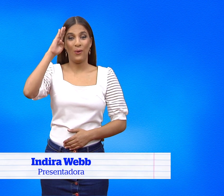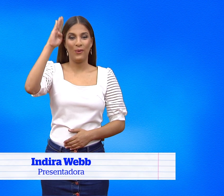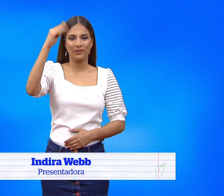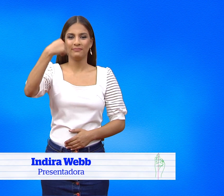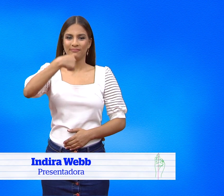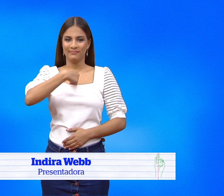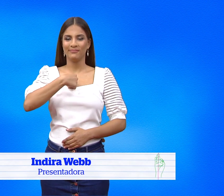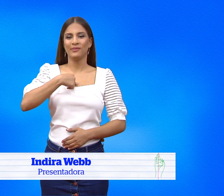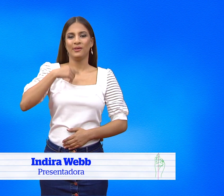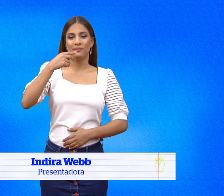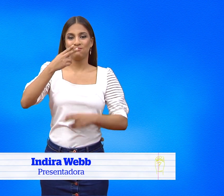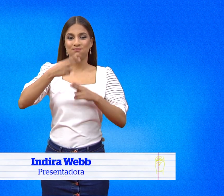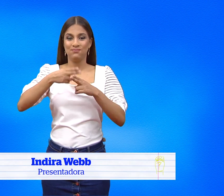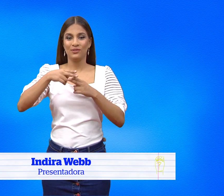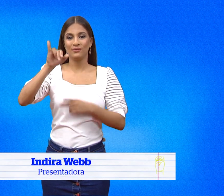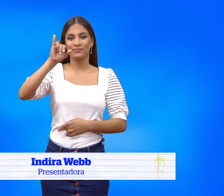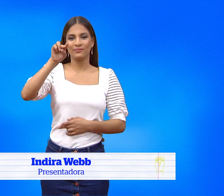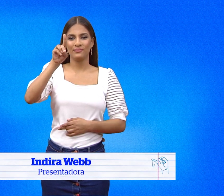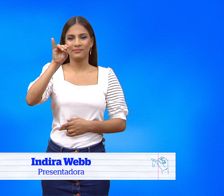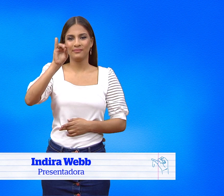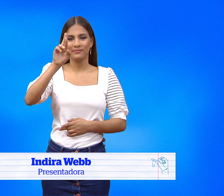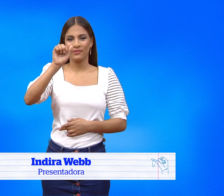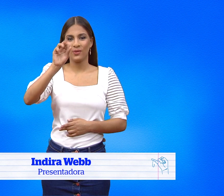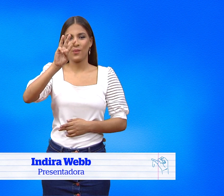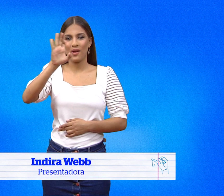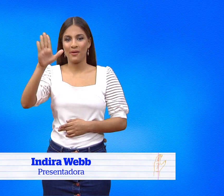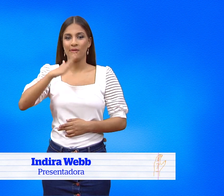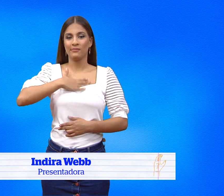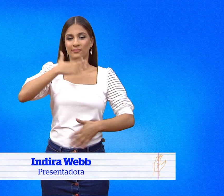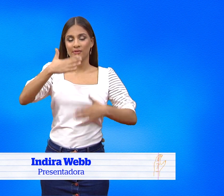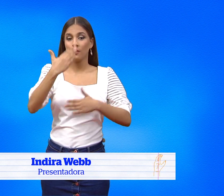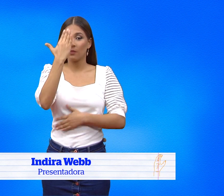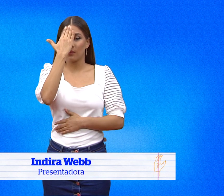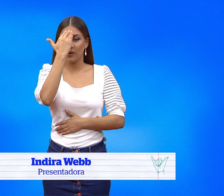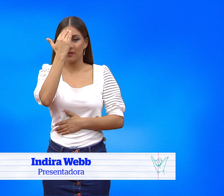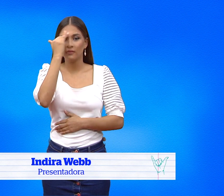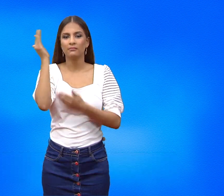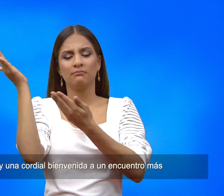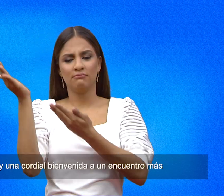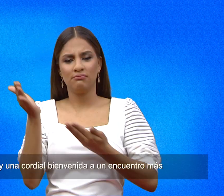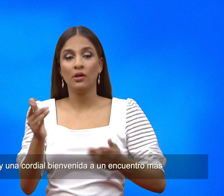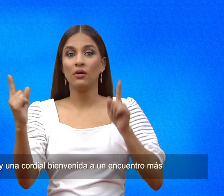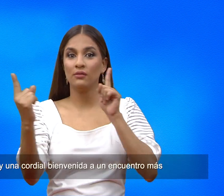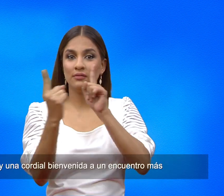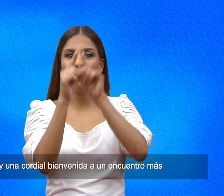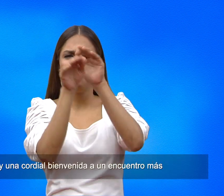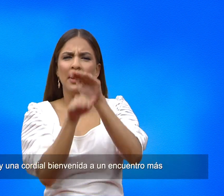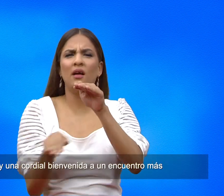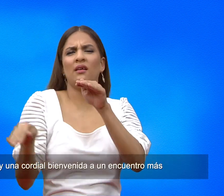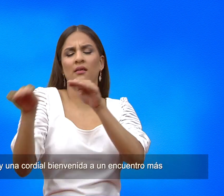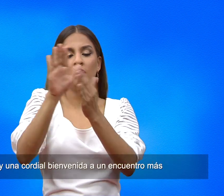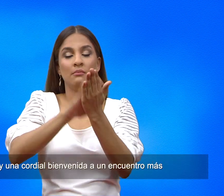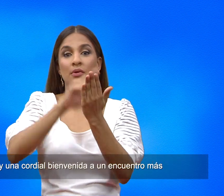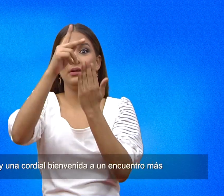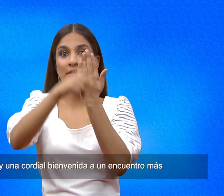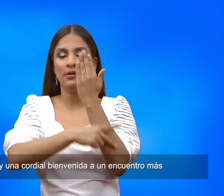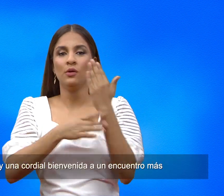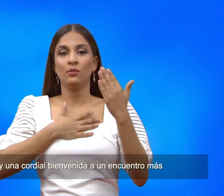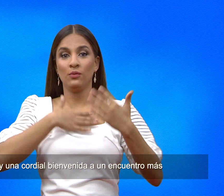hola soy indi la web y mi seña es ésta les doy la más cordial bienvenida a un